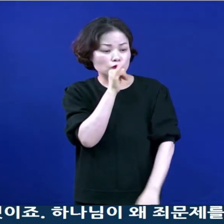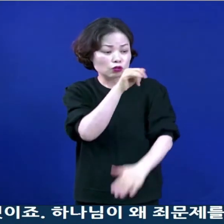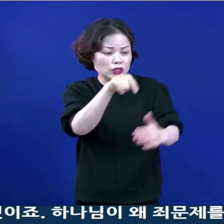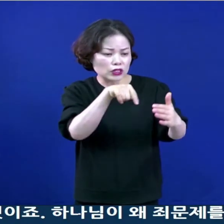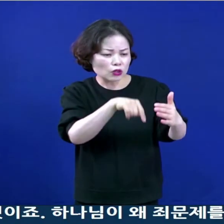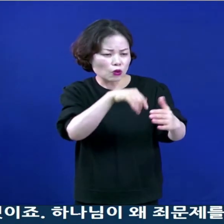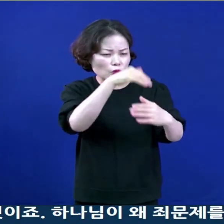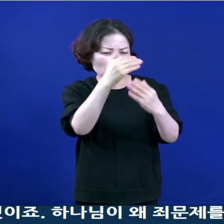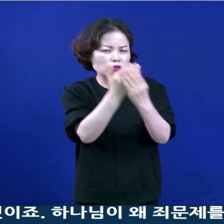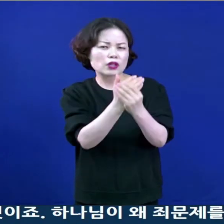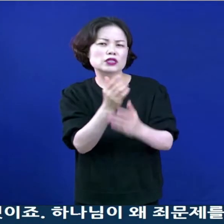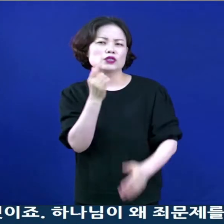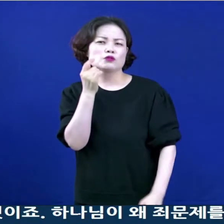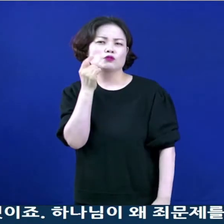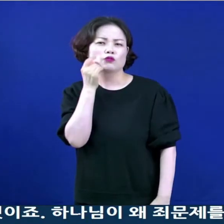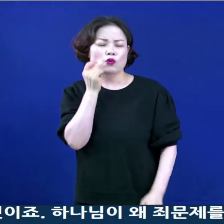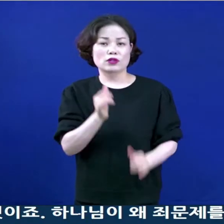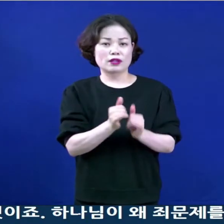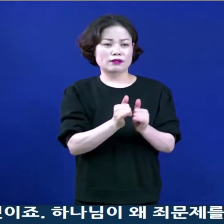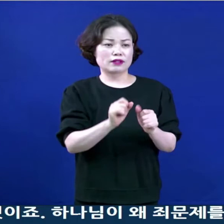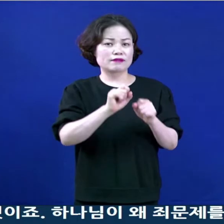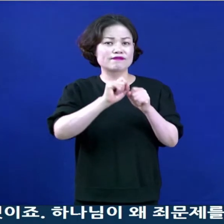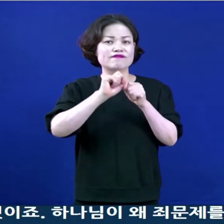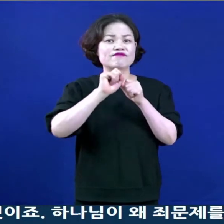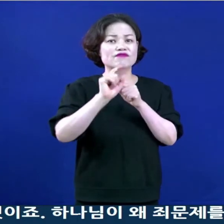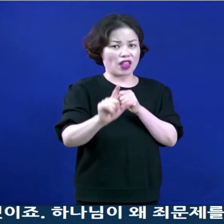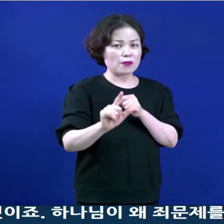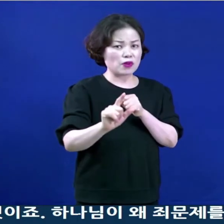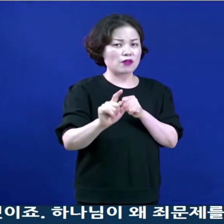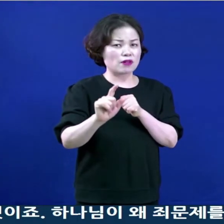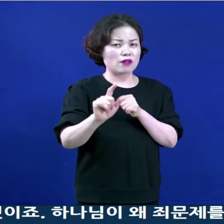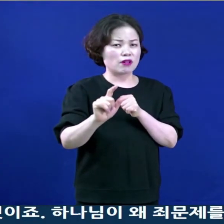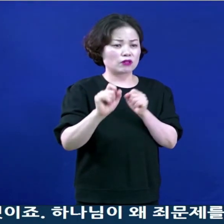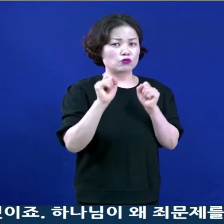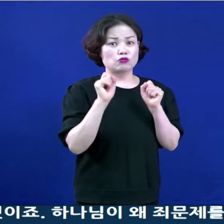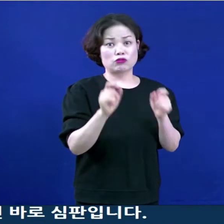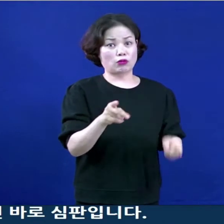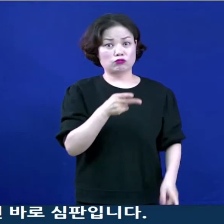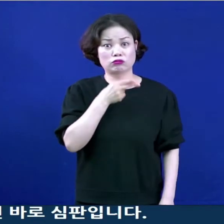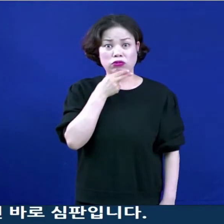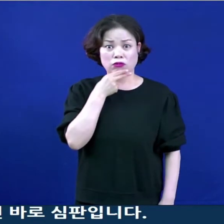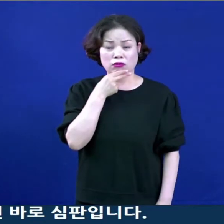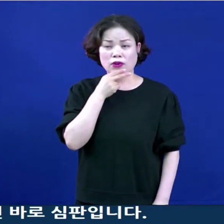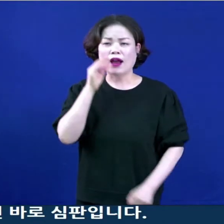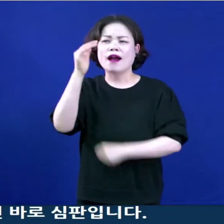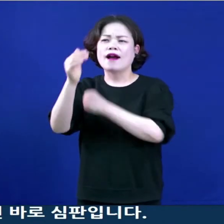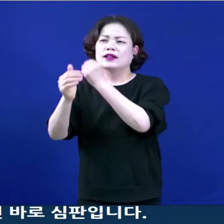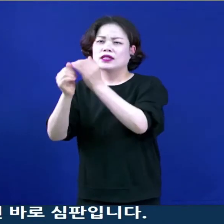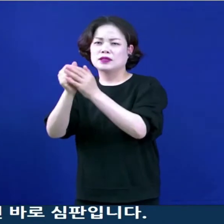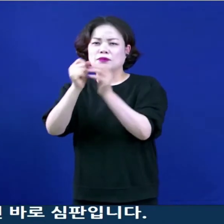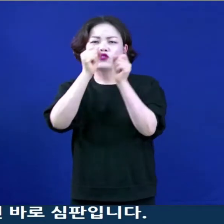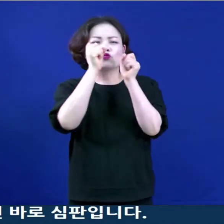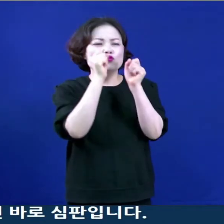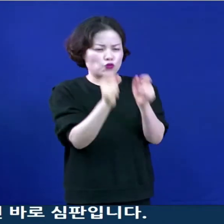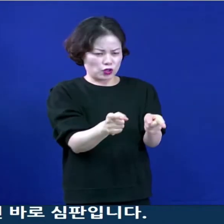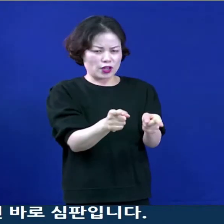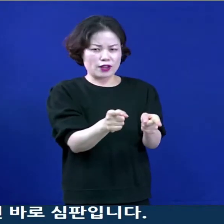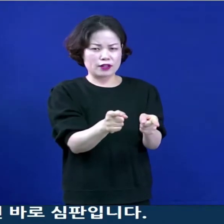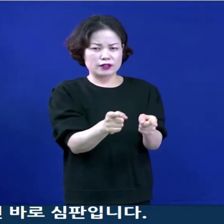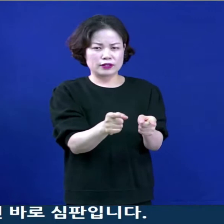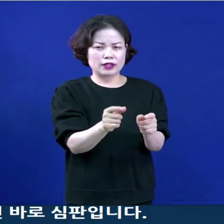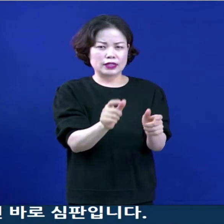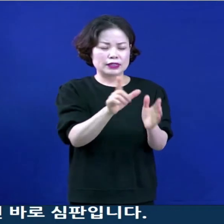중에는 온전하지 않은 사람도 상당수 나올 겁니다. 기회가 없는 겁니다. 하나님이 기회를 주신 겁니다.